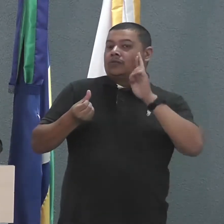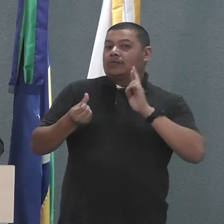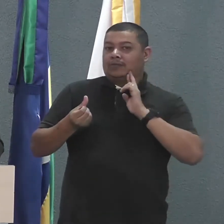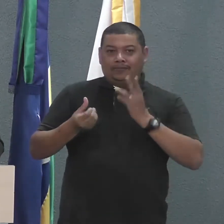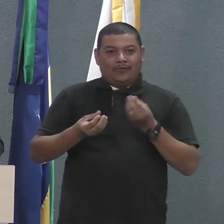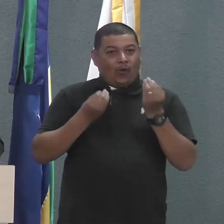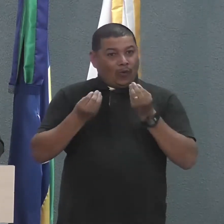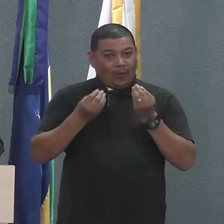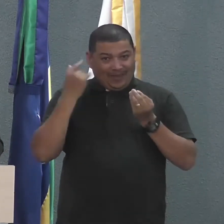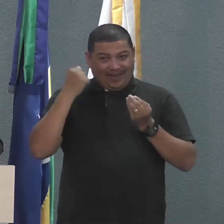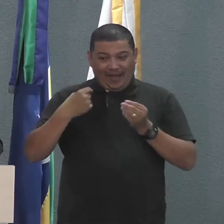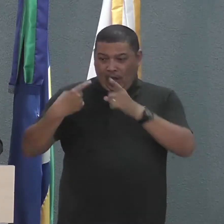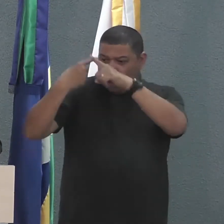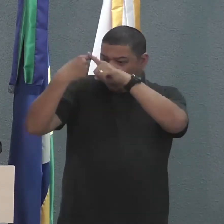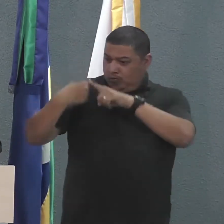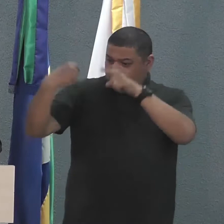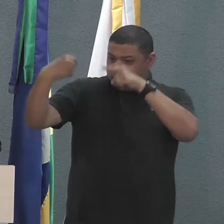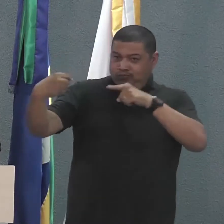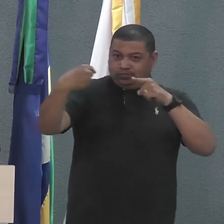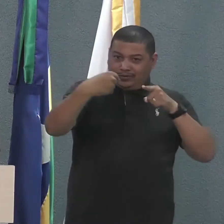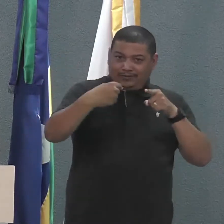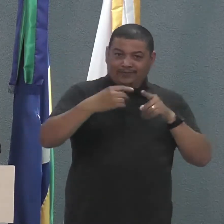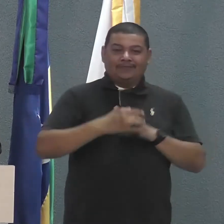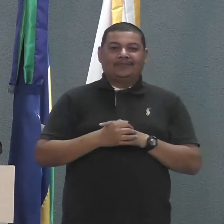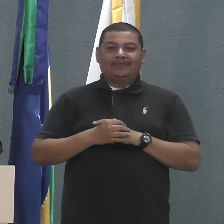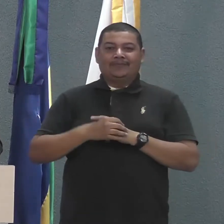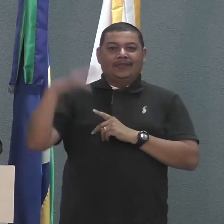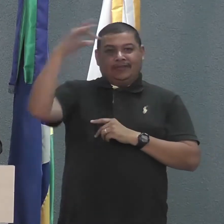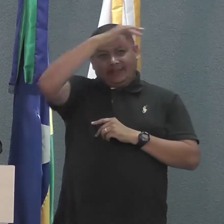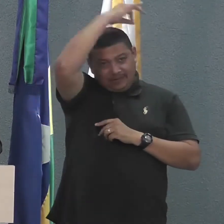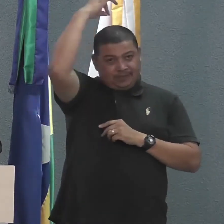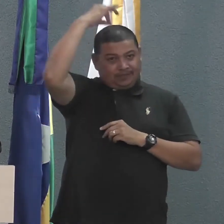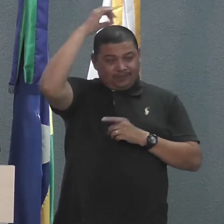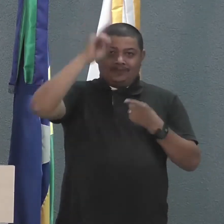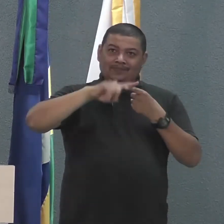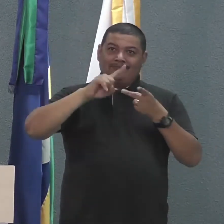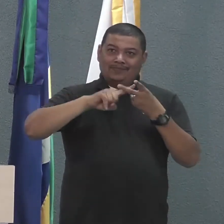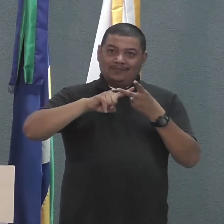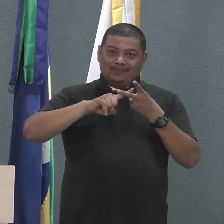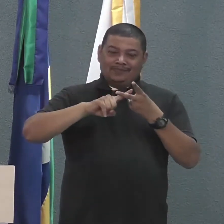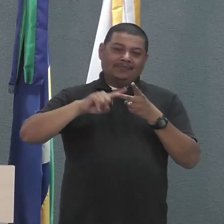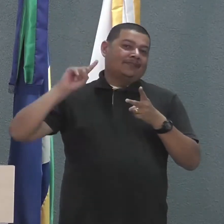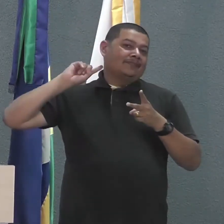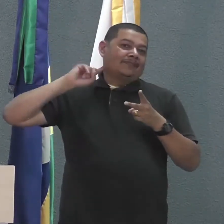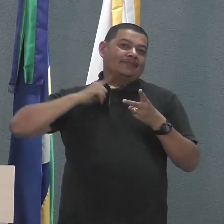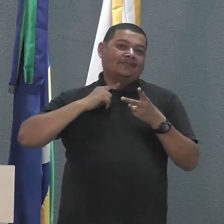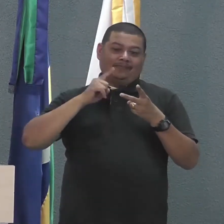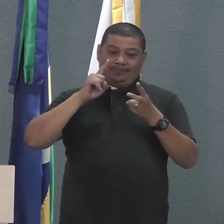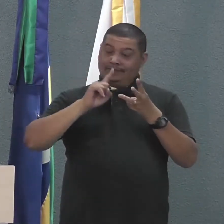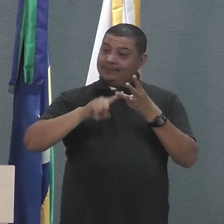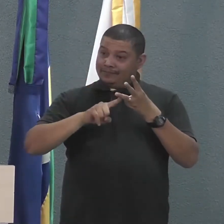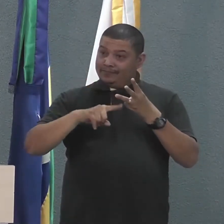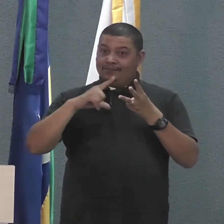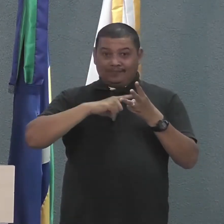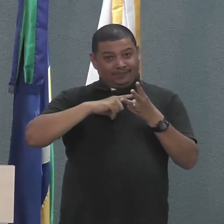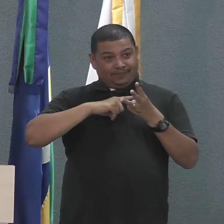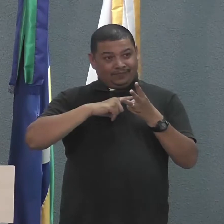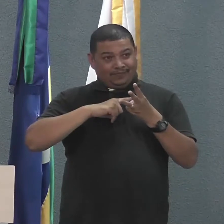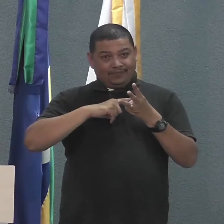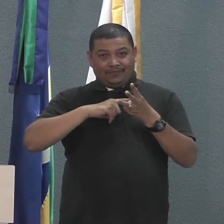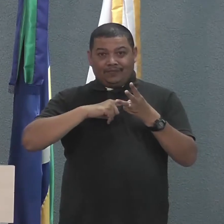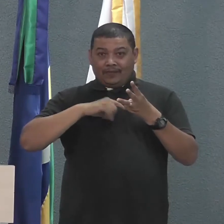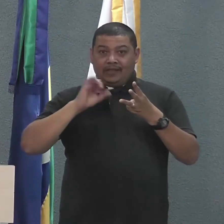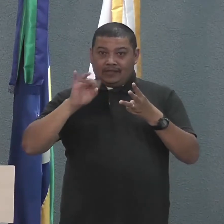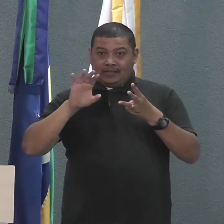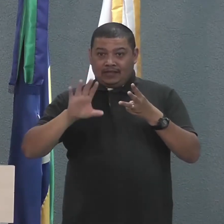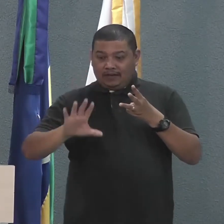Minas Gerais, com Espírito Santo, que são tradicionais produtores de café também, Conilon. Entre 10,